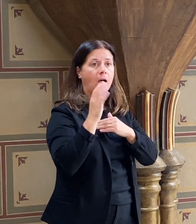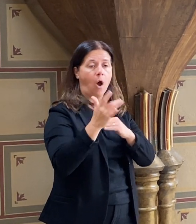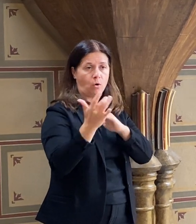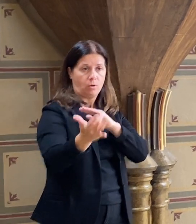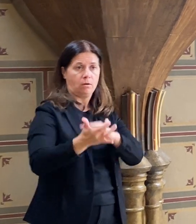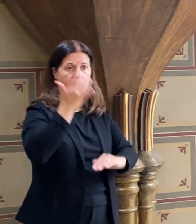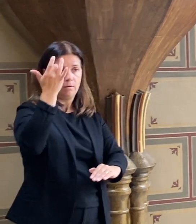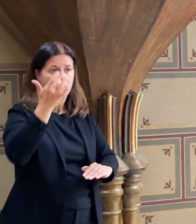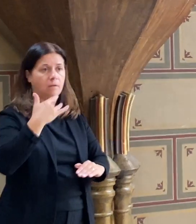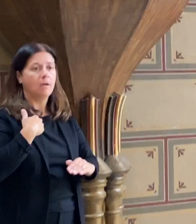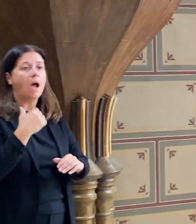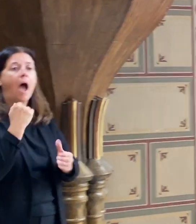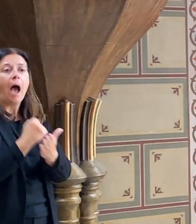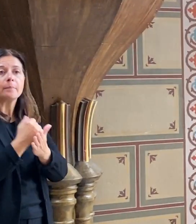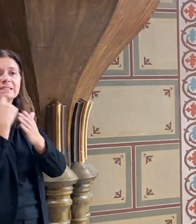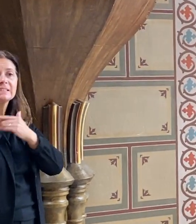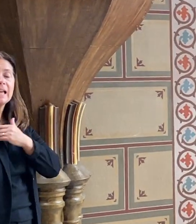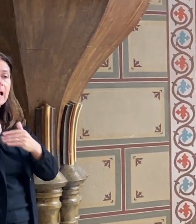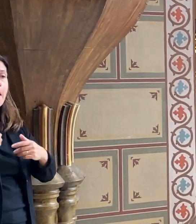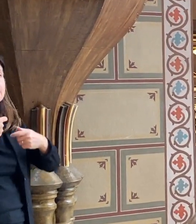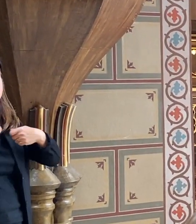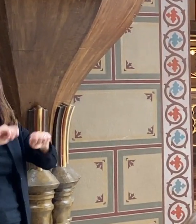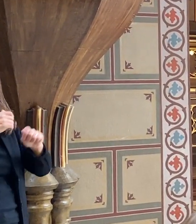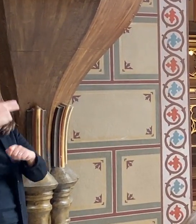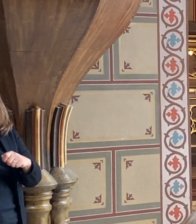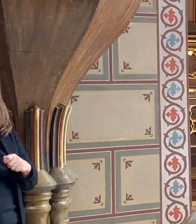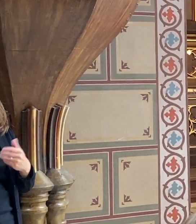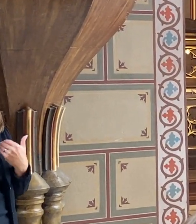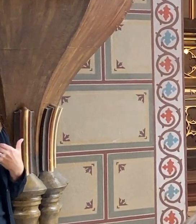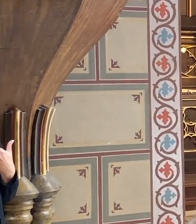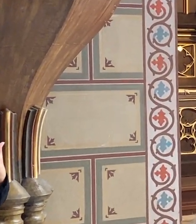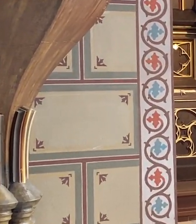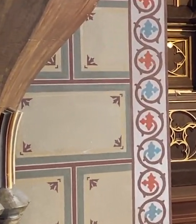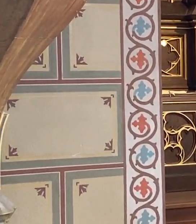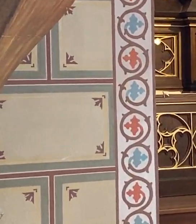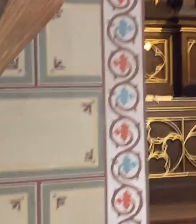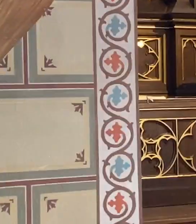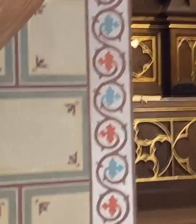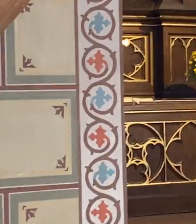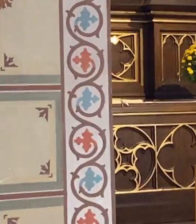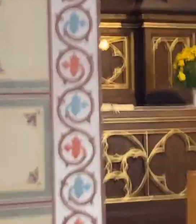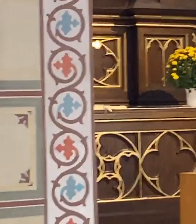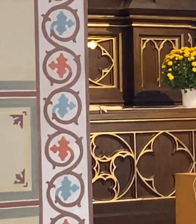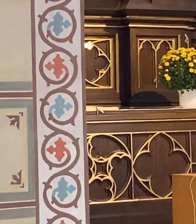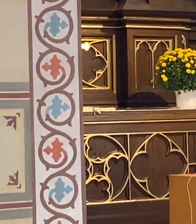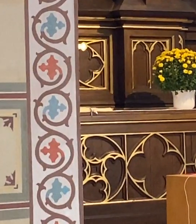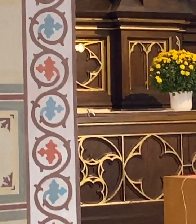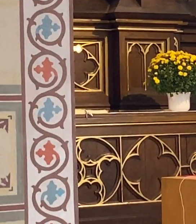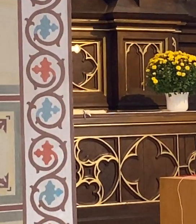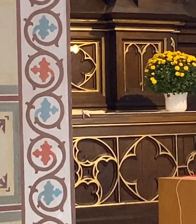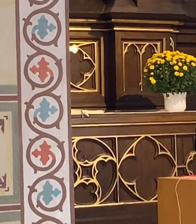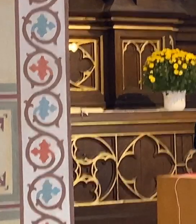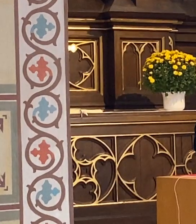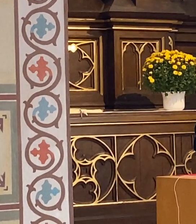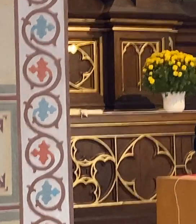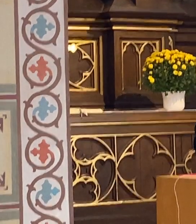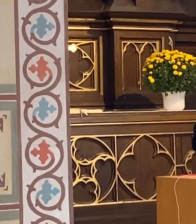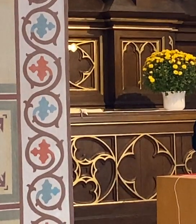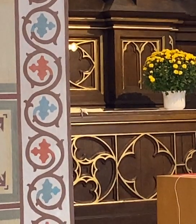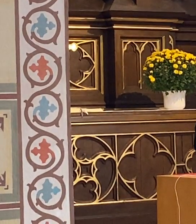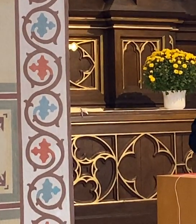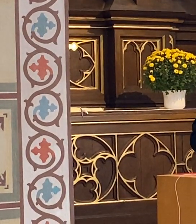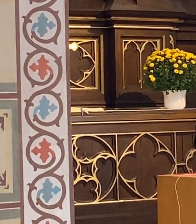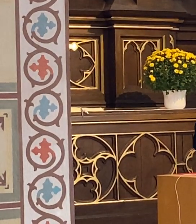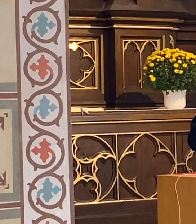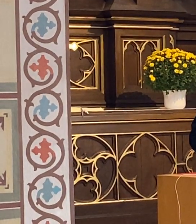wir als Amtsträger Bauleute sind. Wir dürfen auf die Essenz nie vergessen. Möge das so bleiben, möge